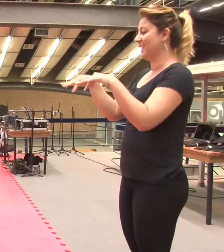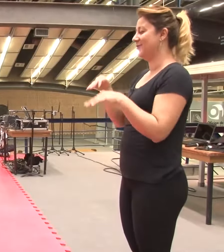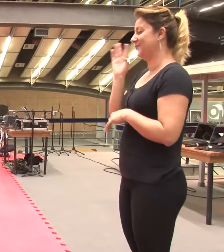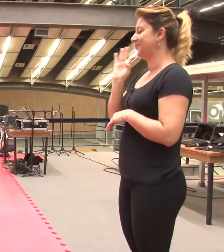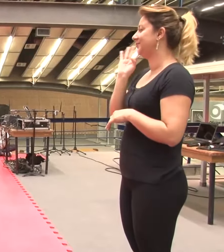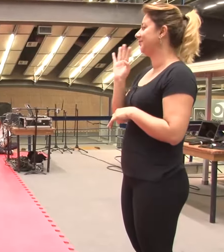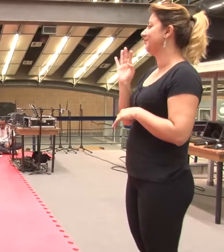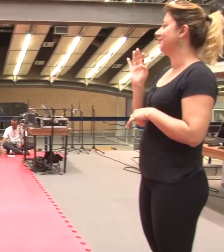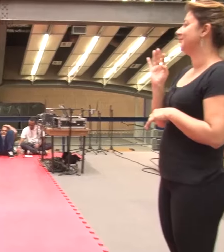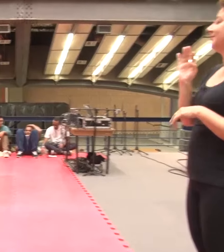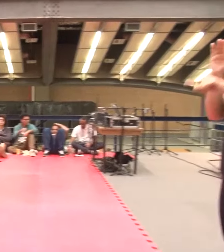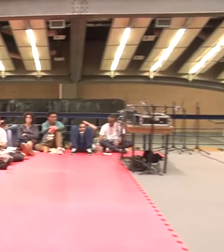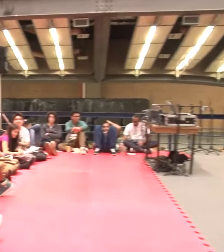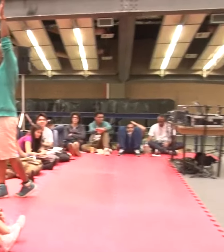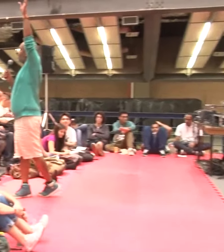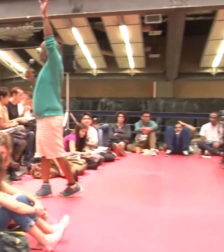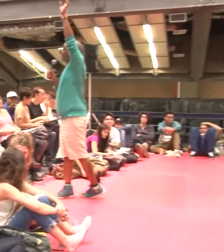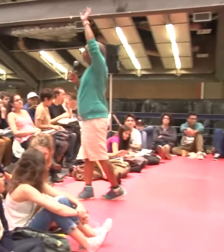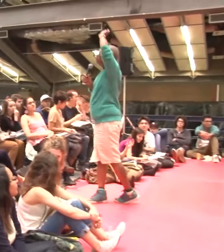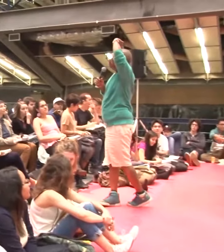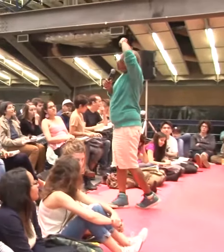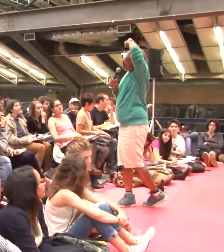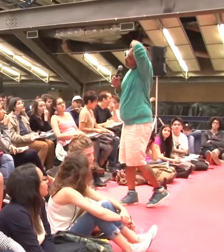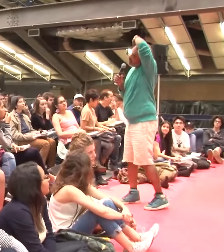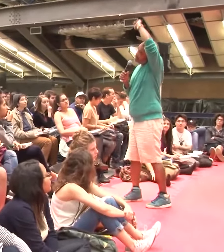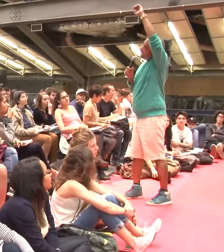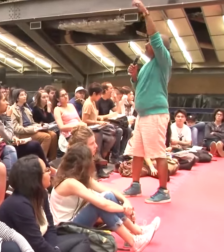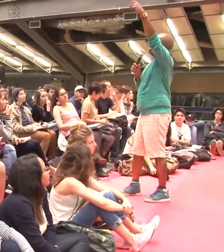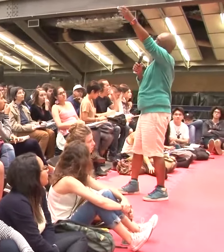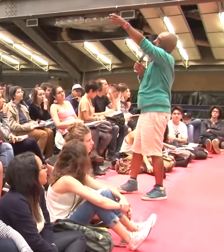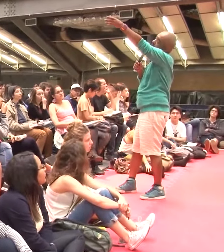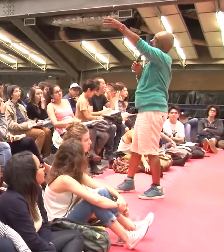Uma morre, outra cai, está lá no alto da morada e fica.